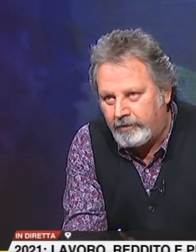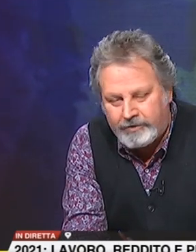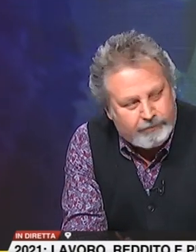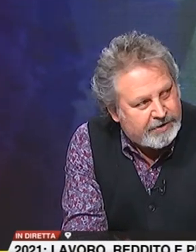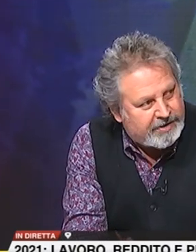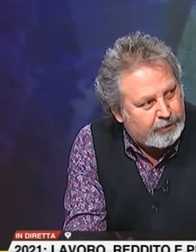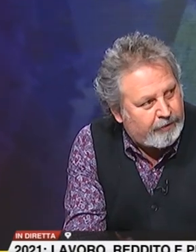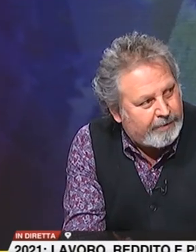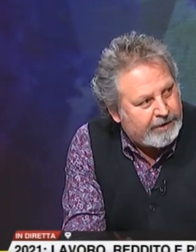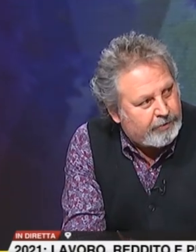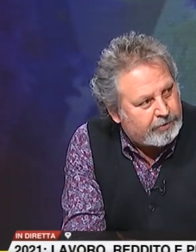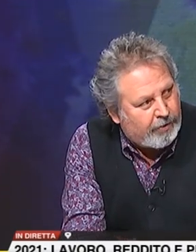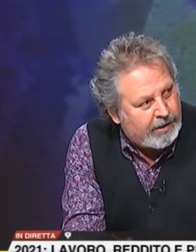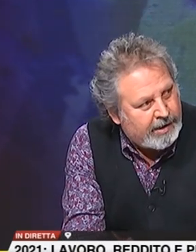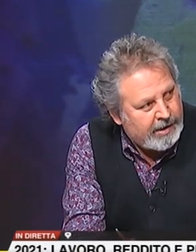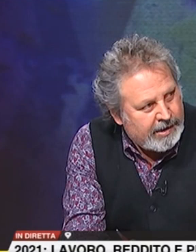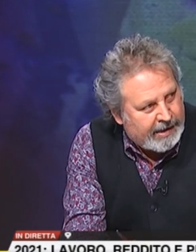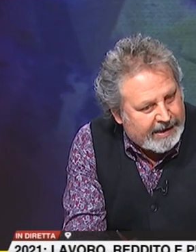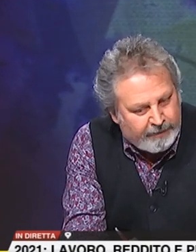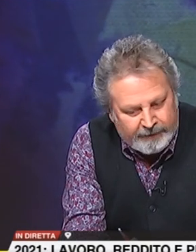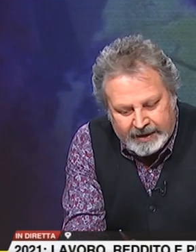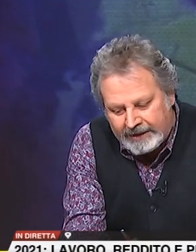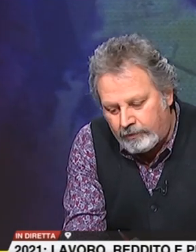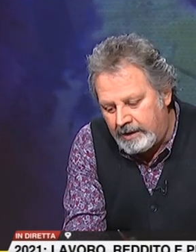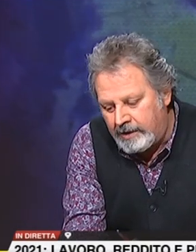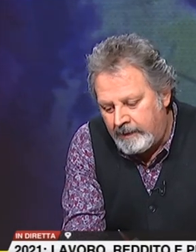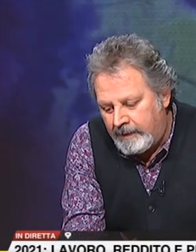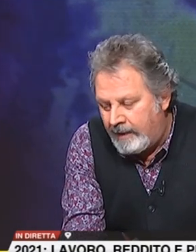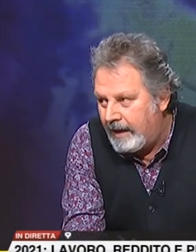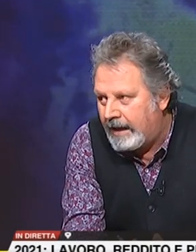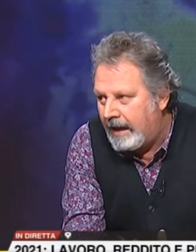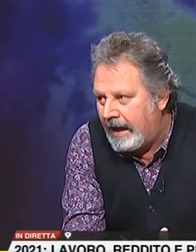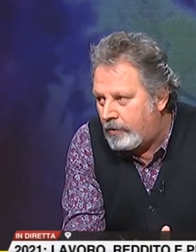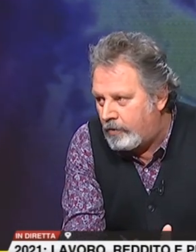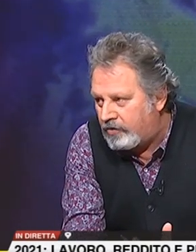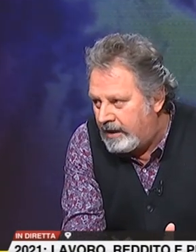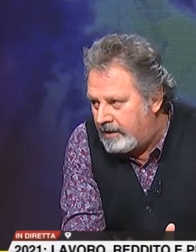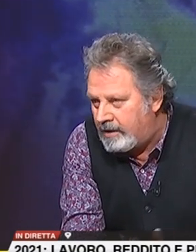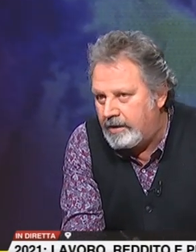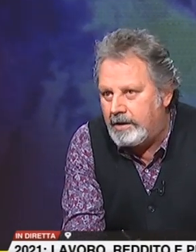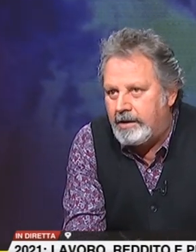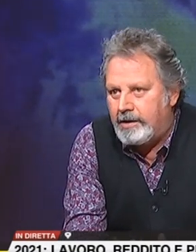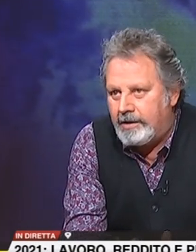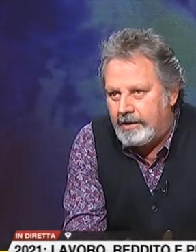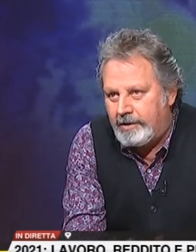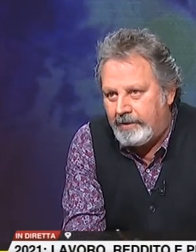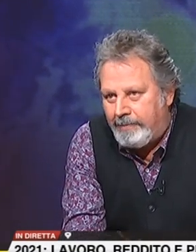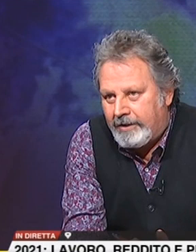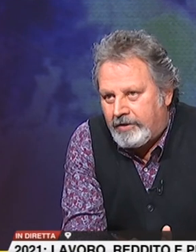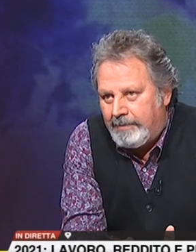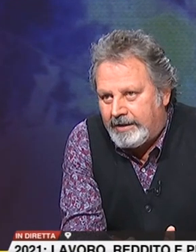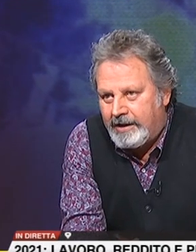delle cose su cui si stanno soffermando i controlli e che hanno verificato. Quindi è così,